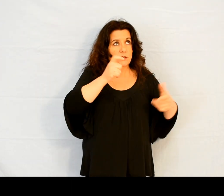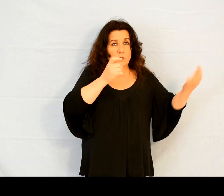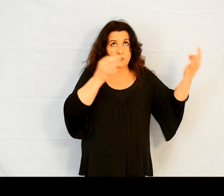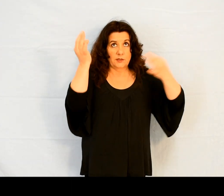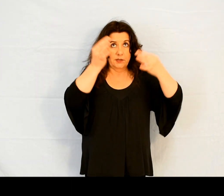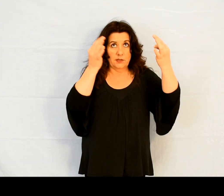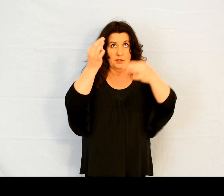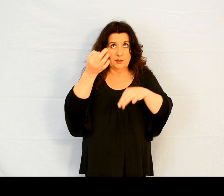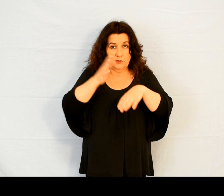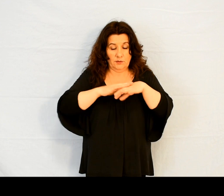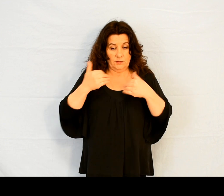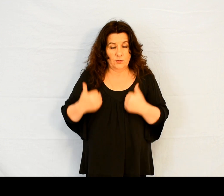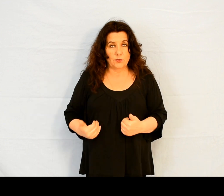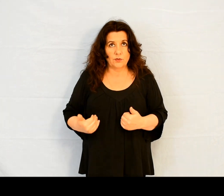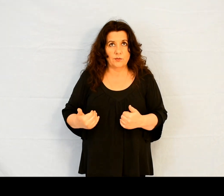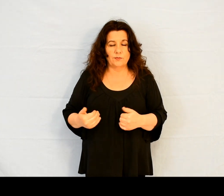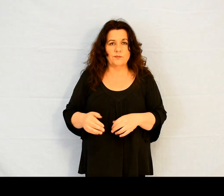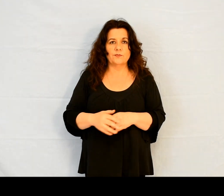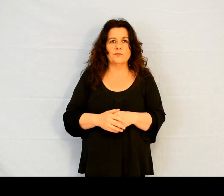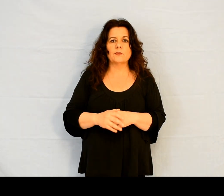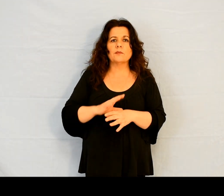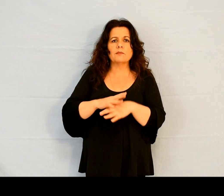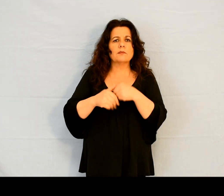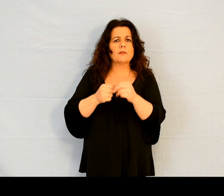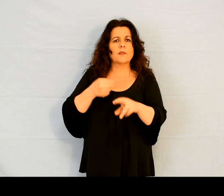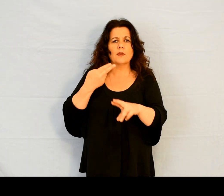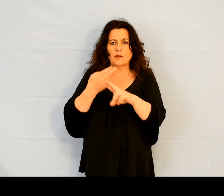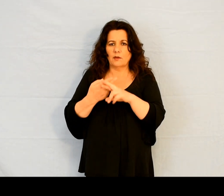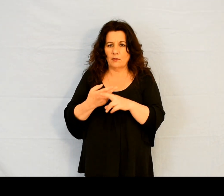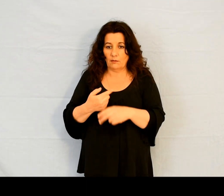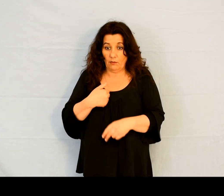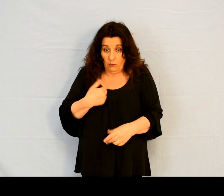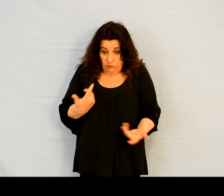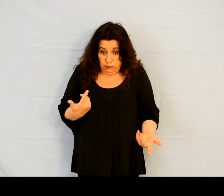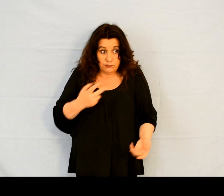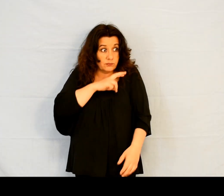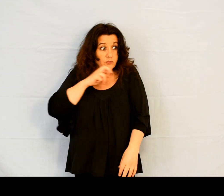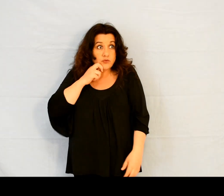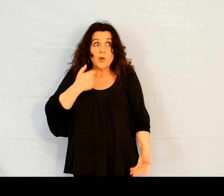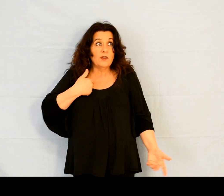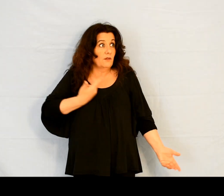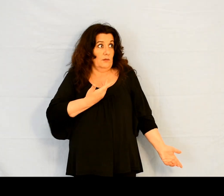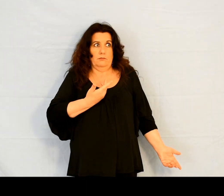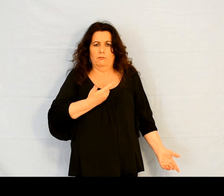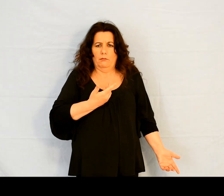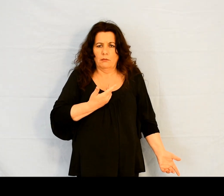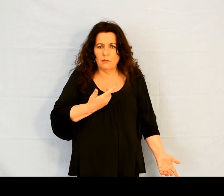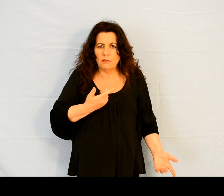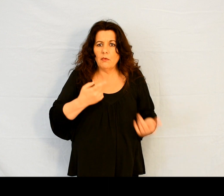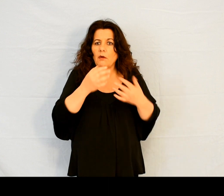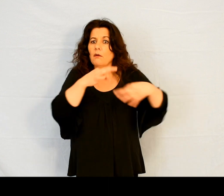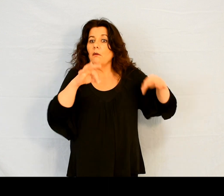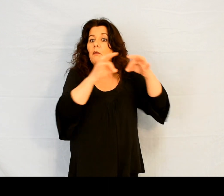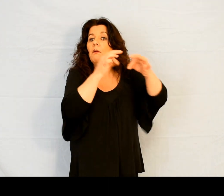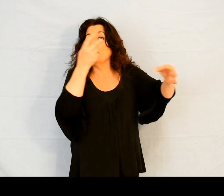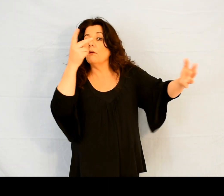Pilate répondit « Est-ce que je suis juif, moi? Ta nation et les grands prêtres t'ont livré à